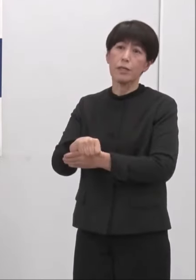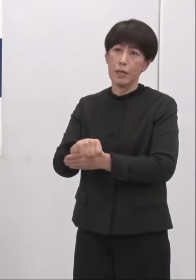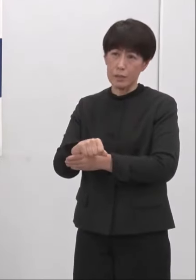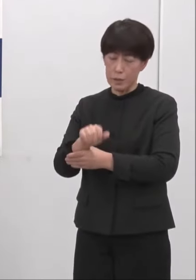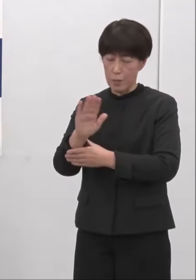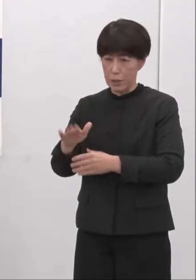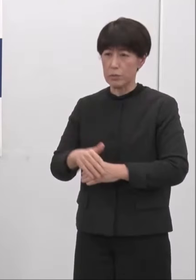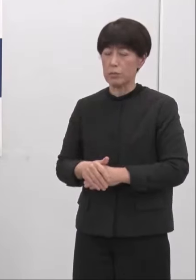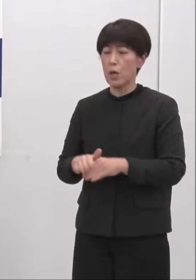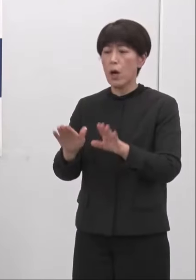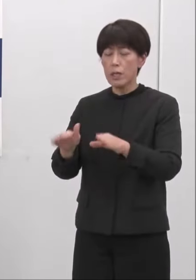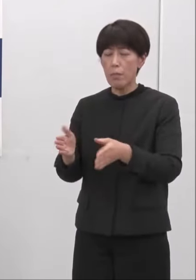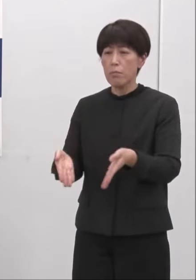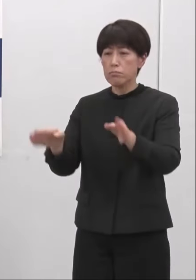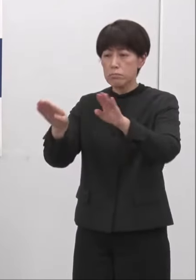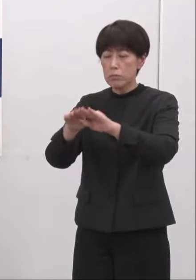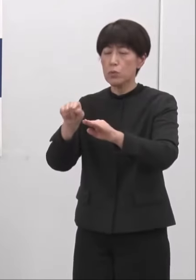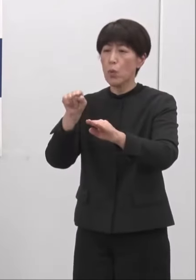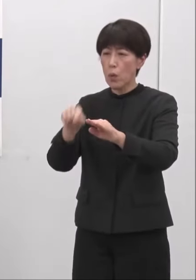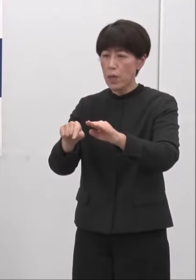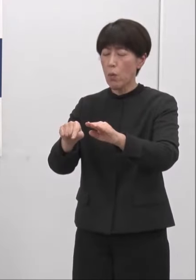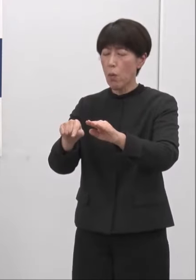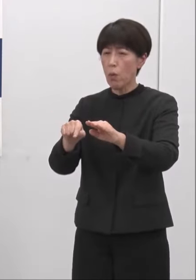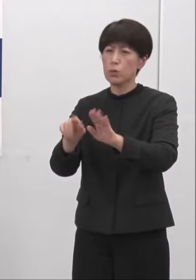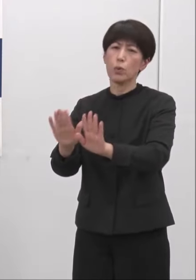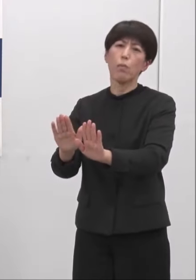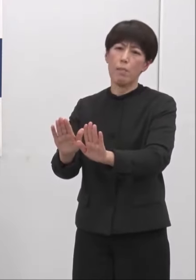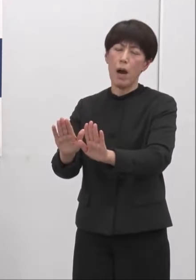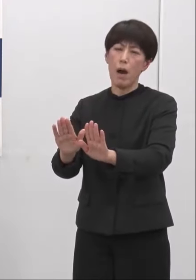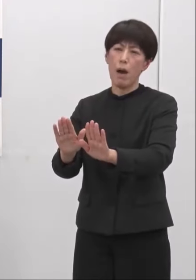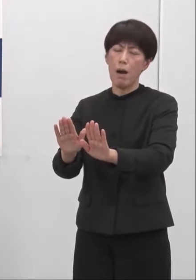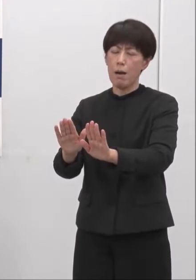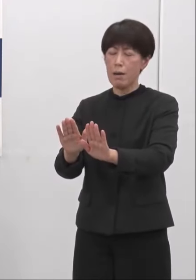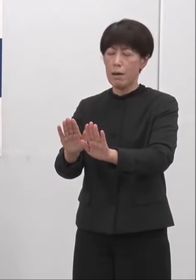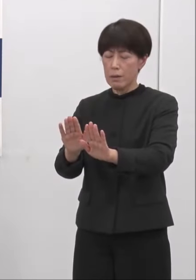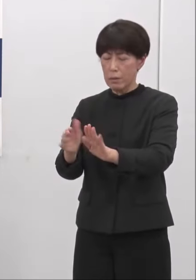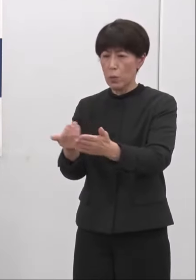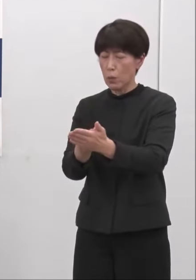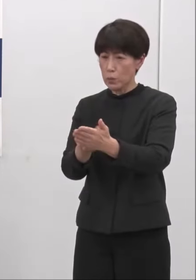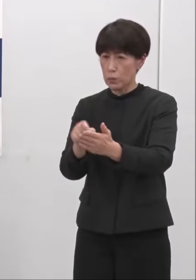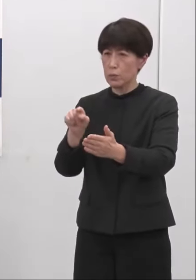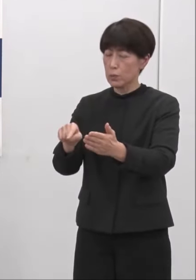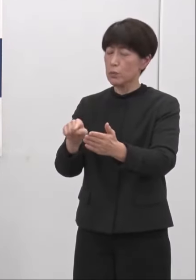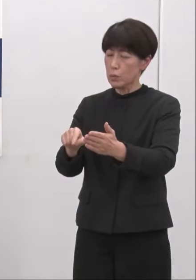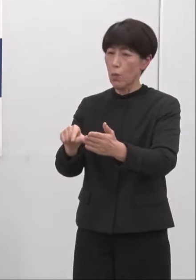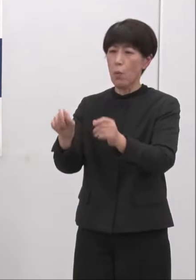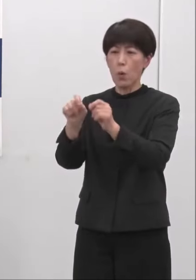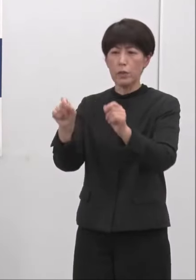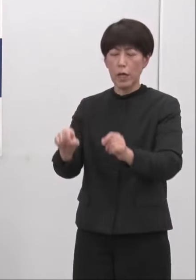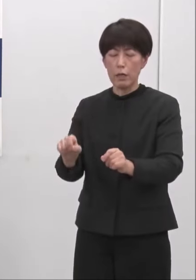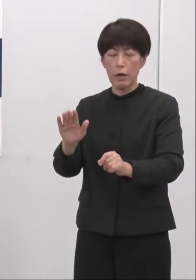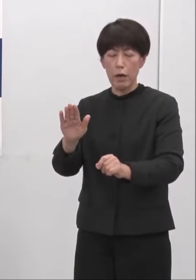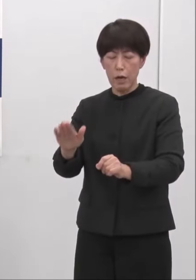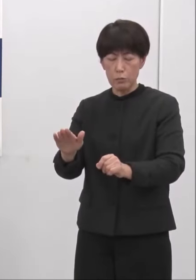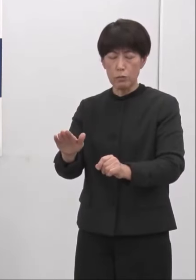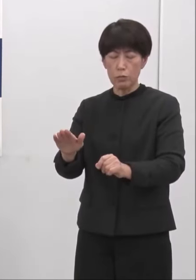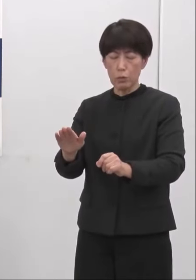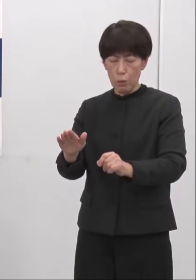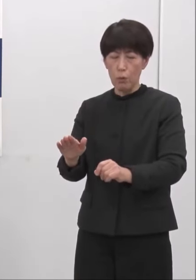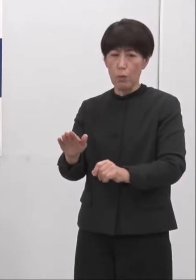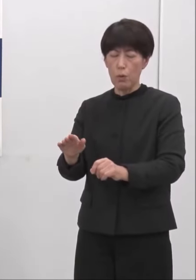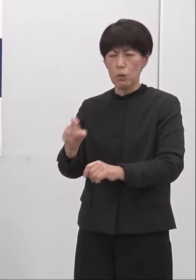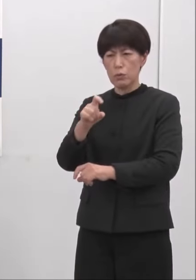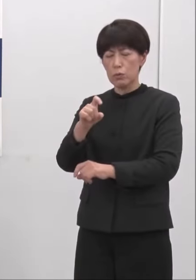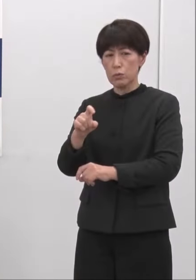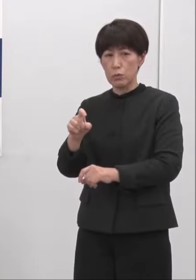んか今建ててるものをそのまま残すと問題あるんじゃないかっていう疑問やと思うんですけど、恒